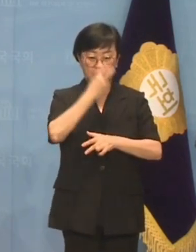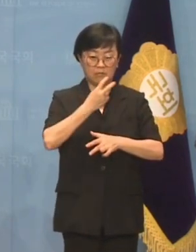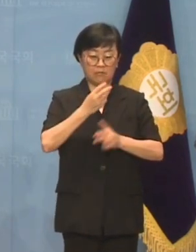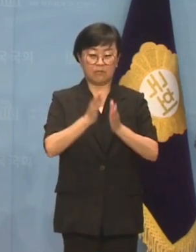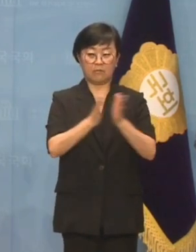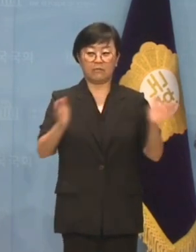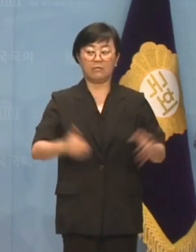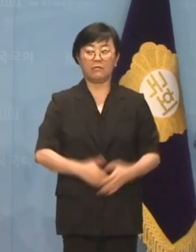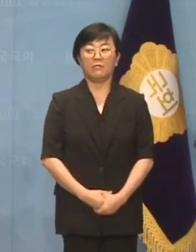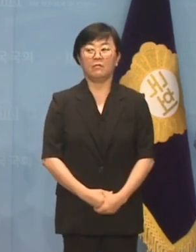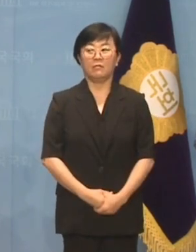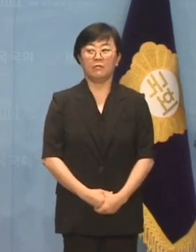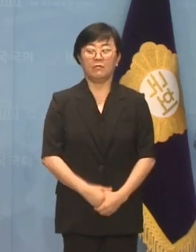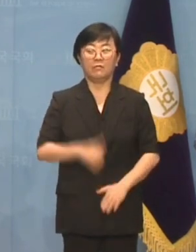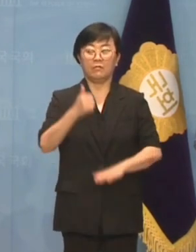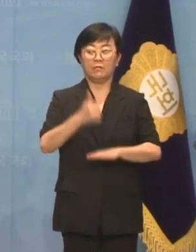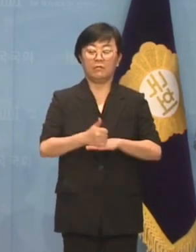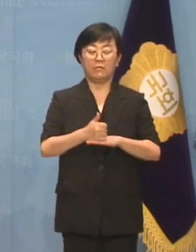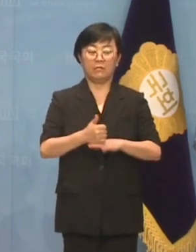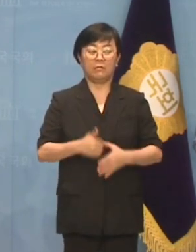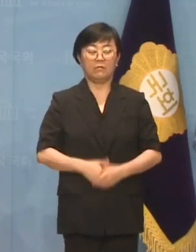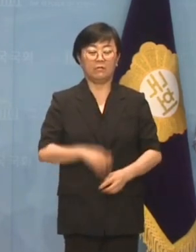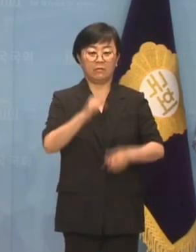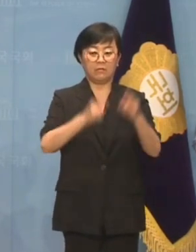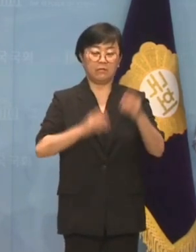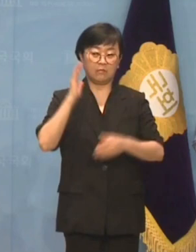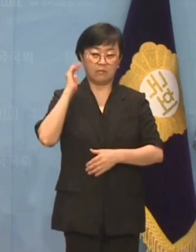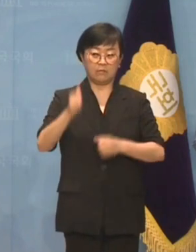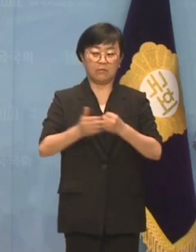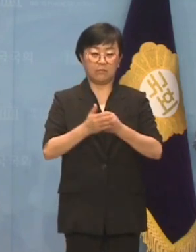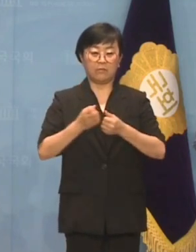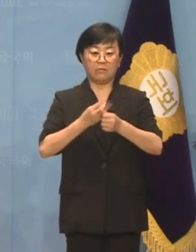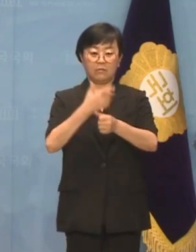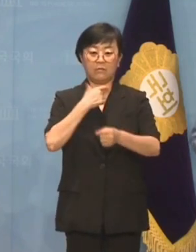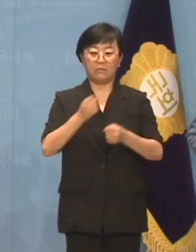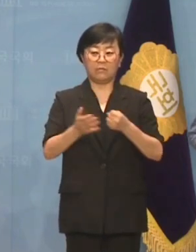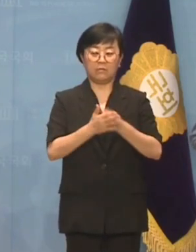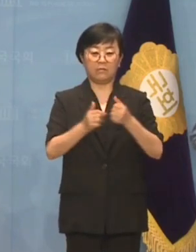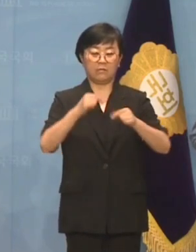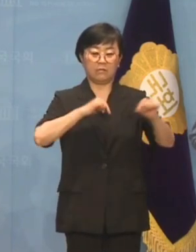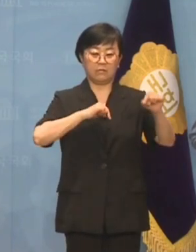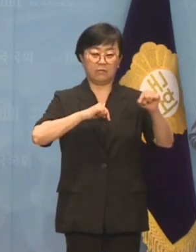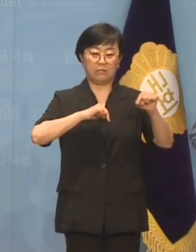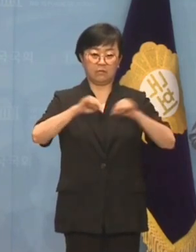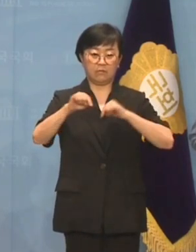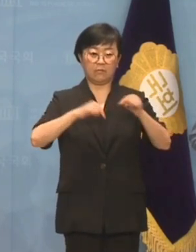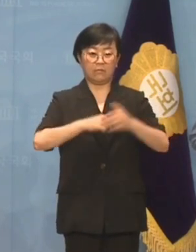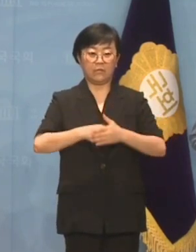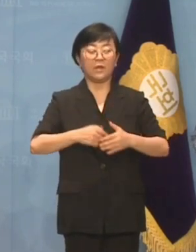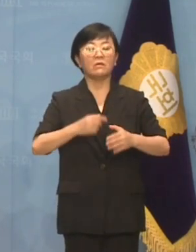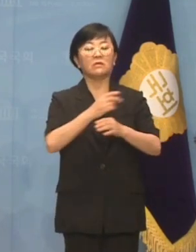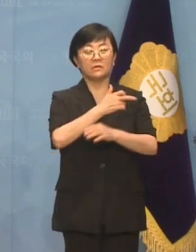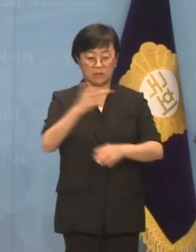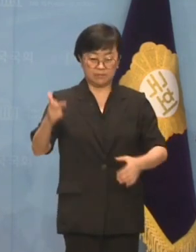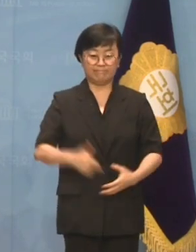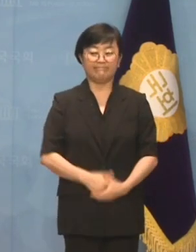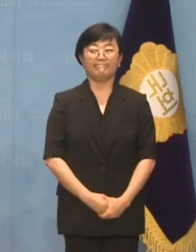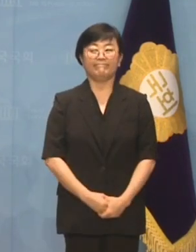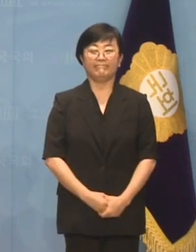나서기를 촉구합니다. 마지막으로 윤석열 대통령에게 전합니다. 정치를 좀 대국적으로